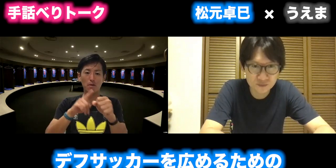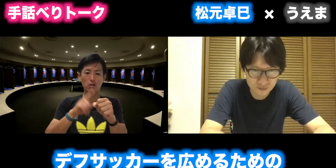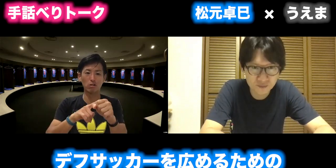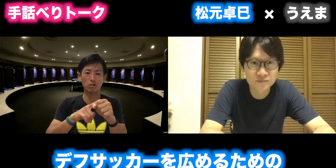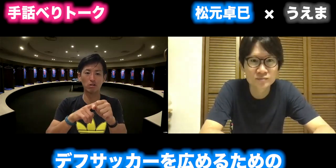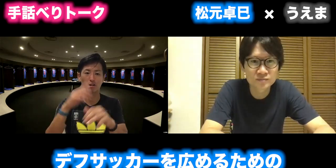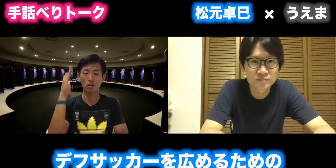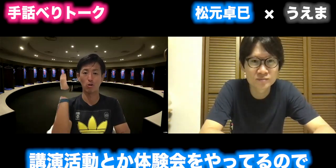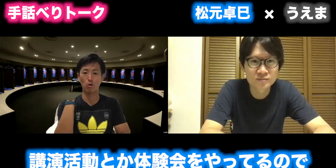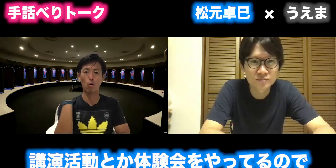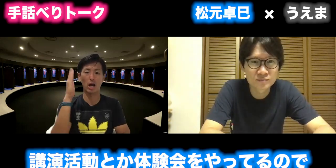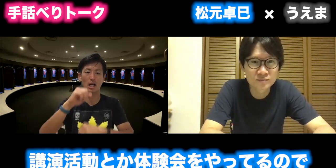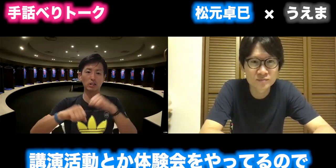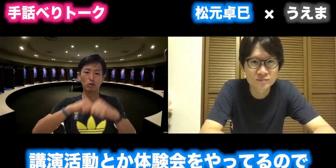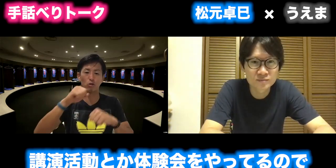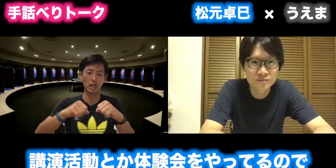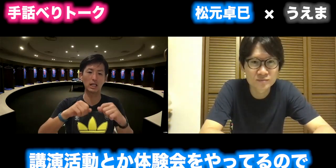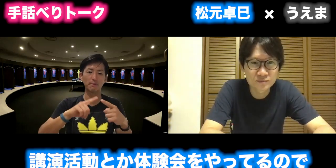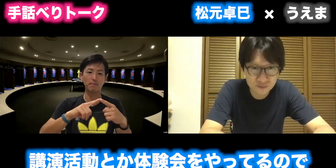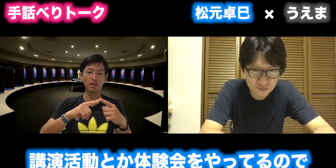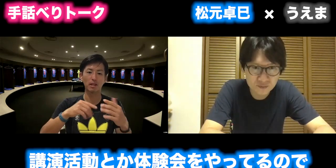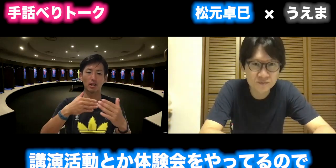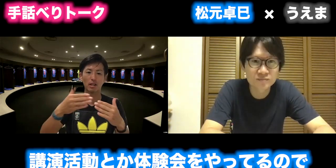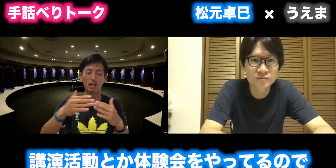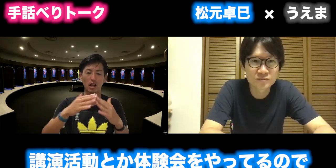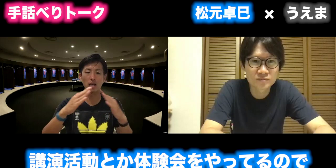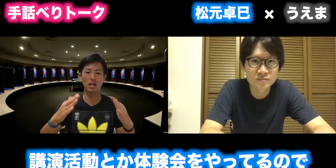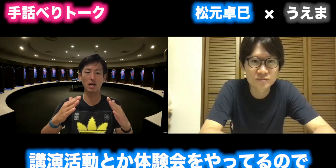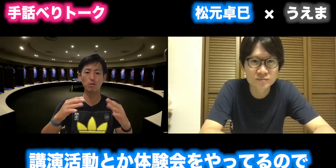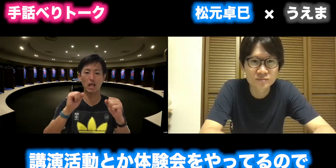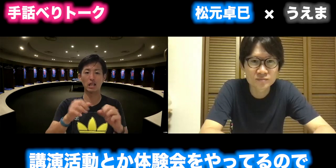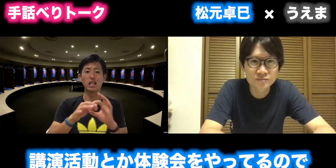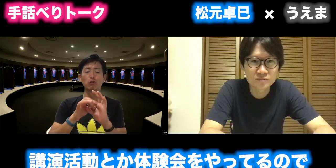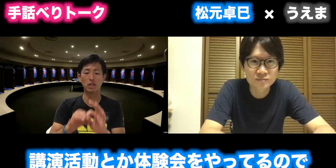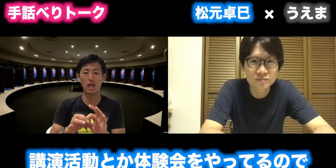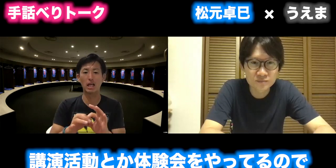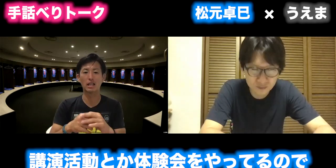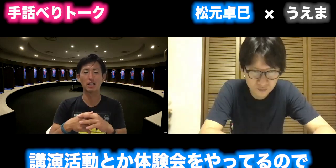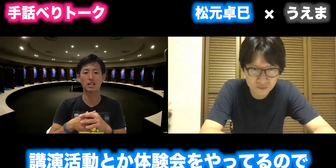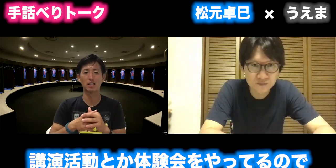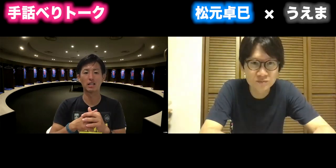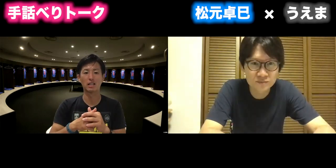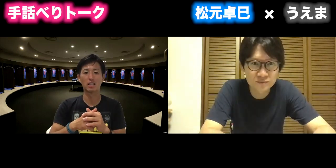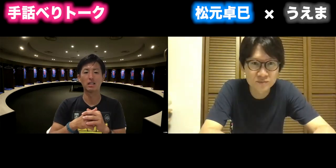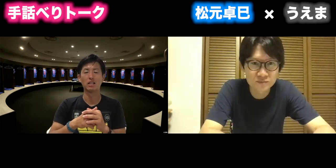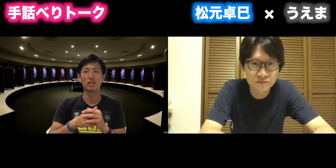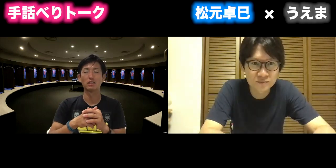ための講演活動とか見解もやっているので